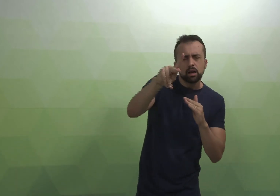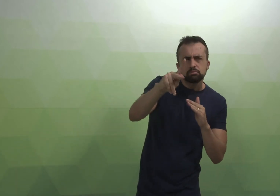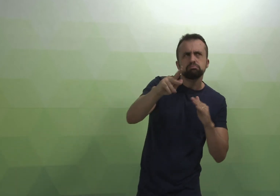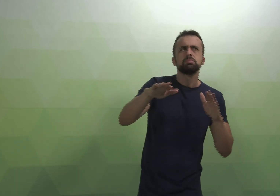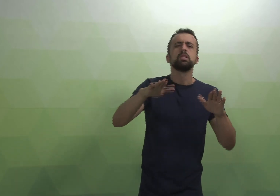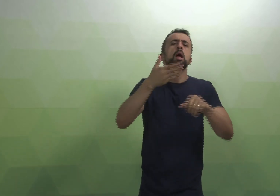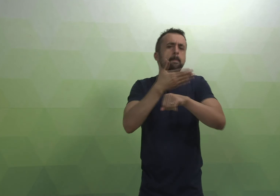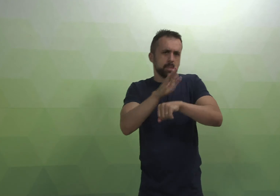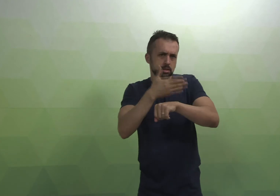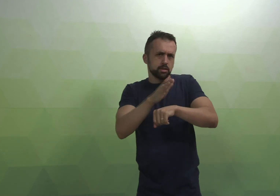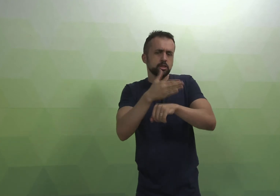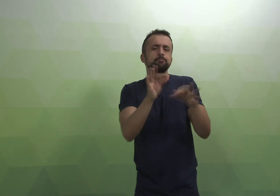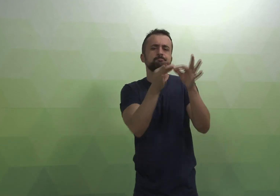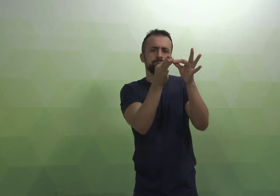Pratique em casa esta sentença.